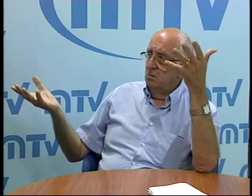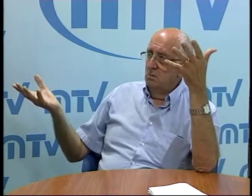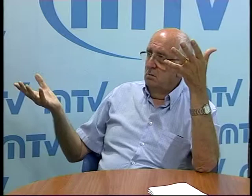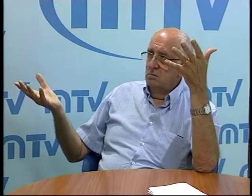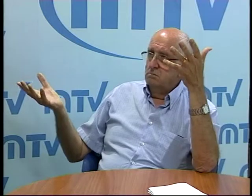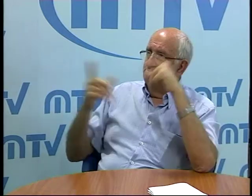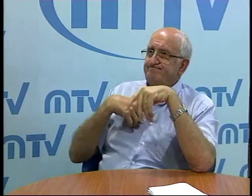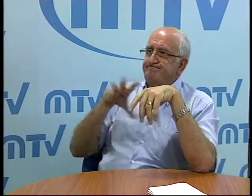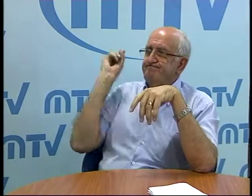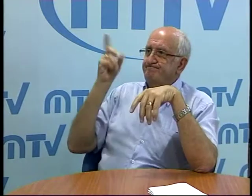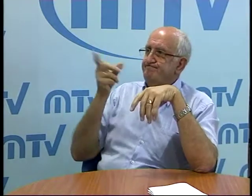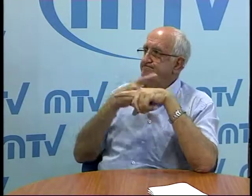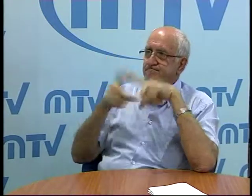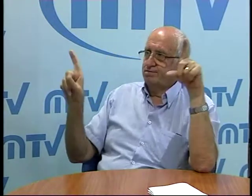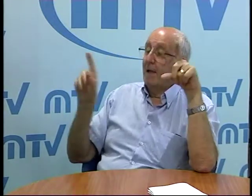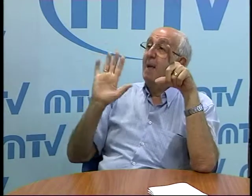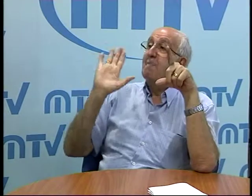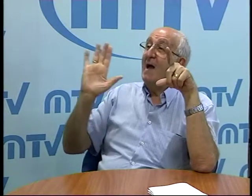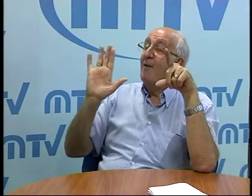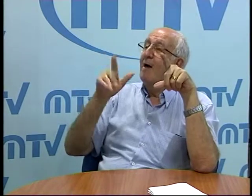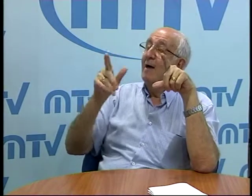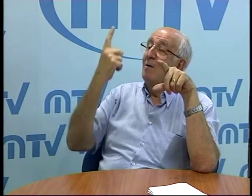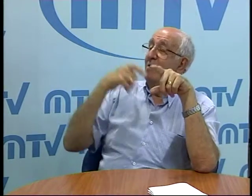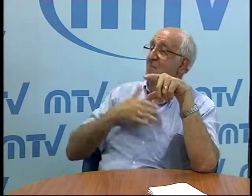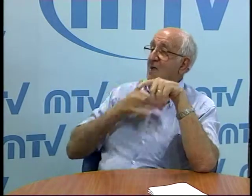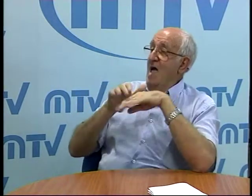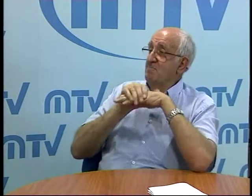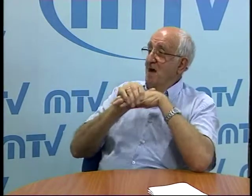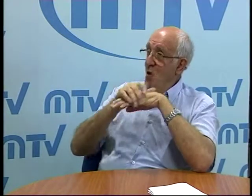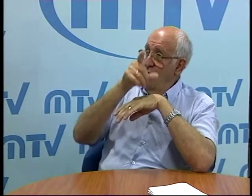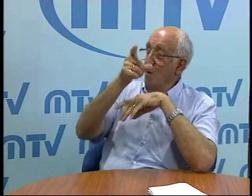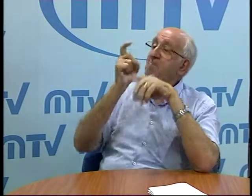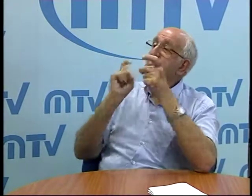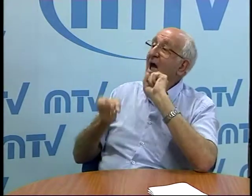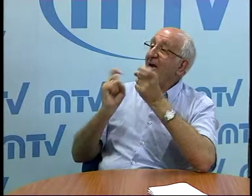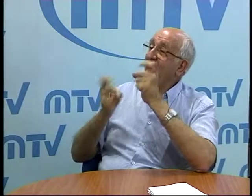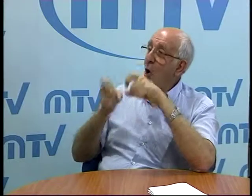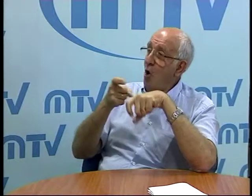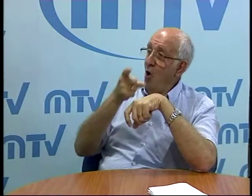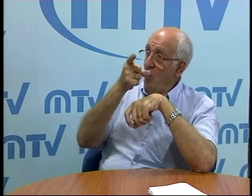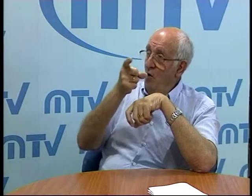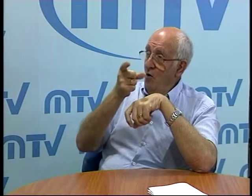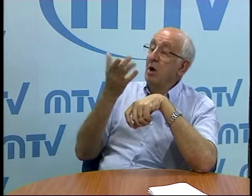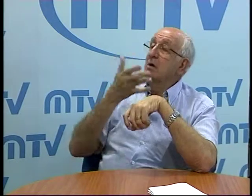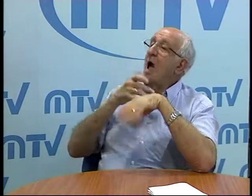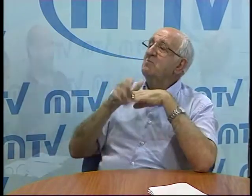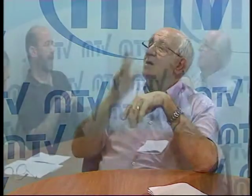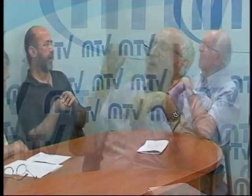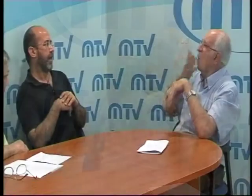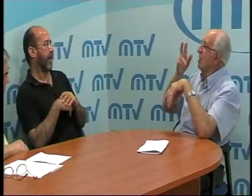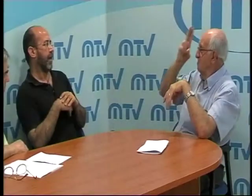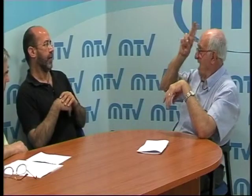Sí, totalmente diferente. No hay una comprensión directa, no hay una comprensión simplemente porque sean de habla hispana,